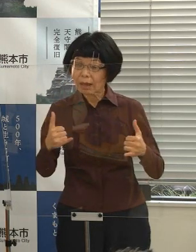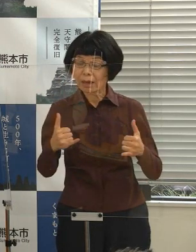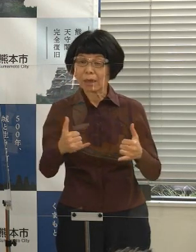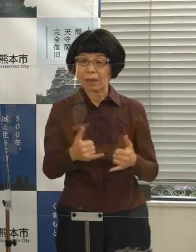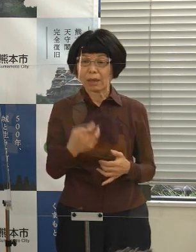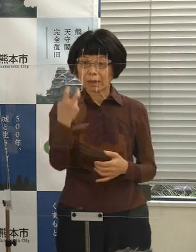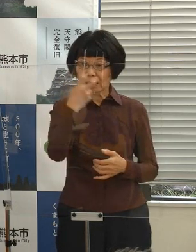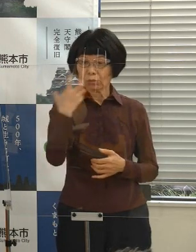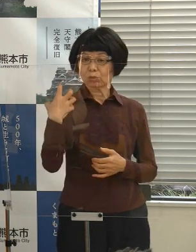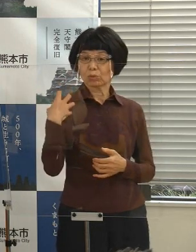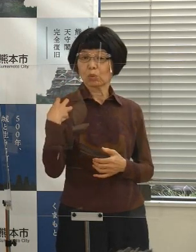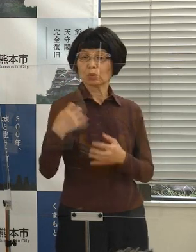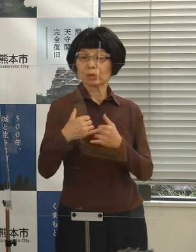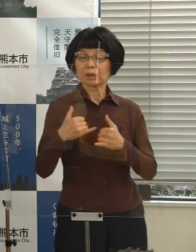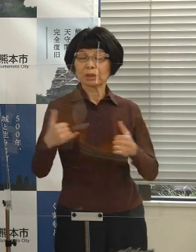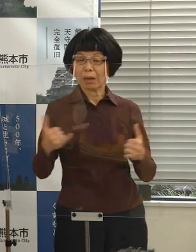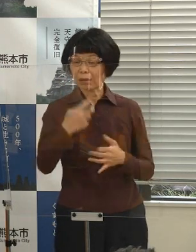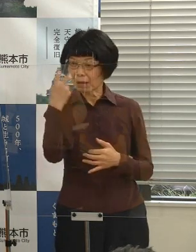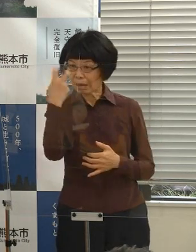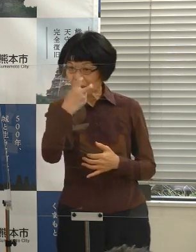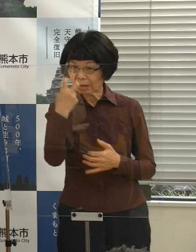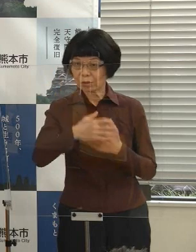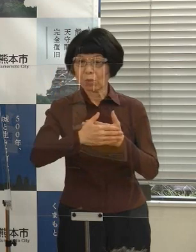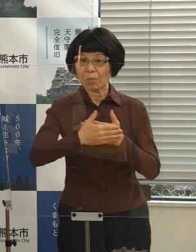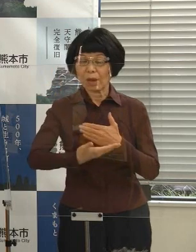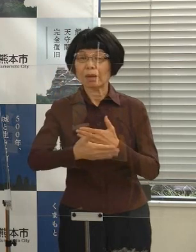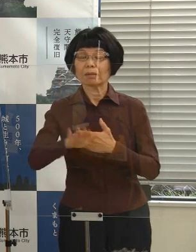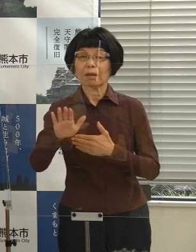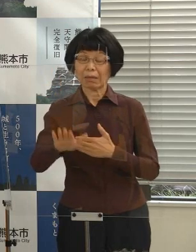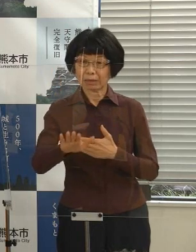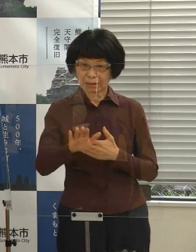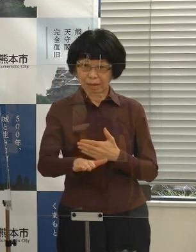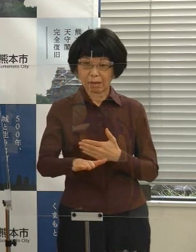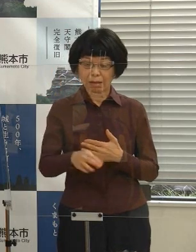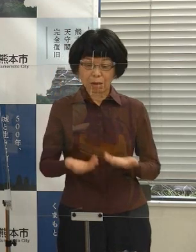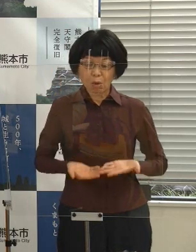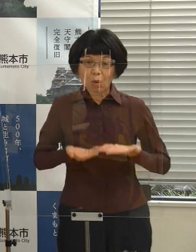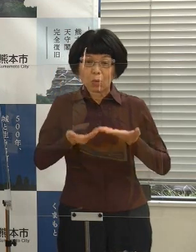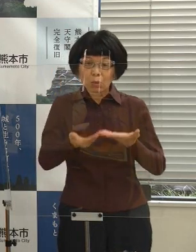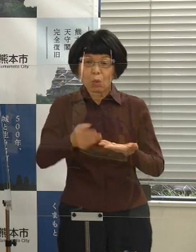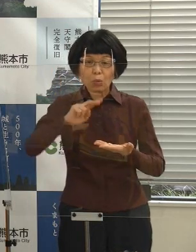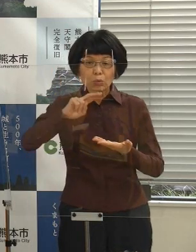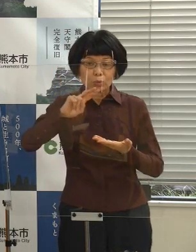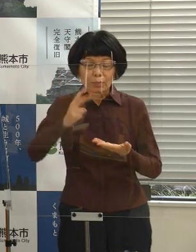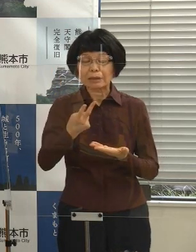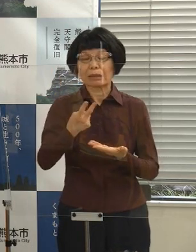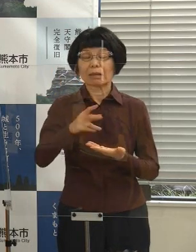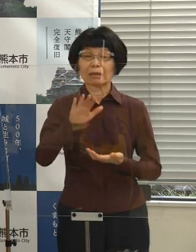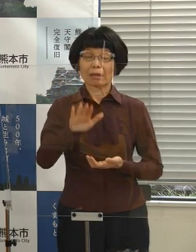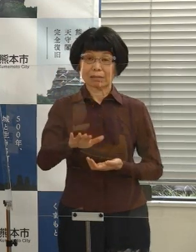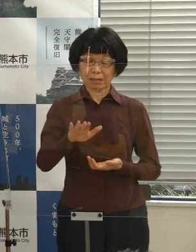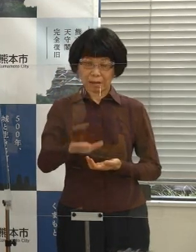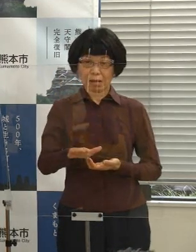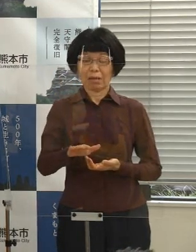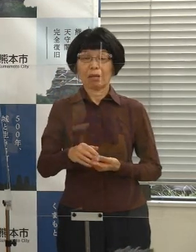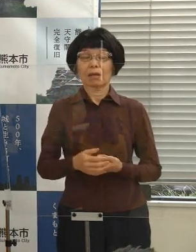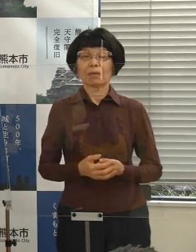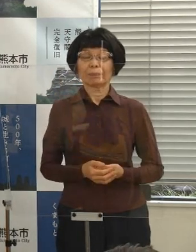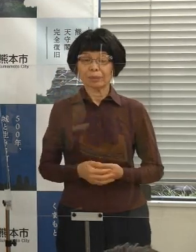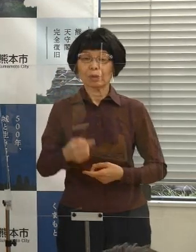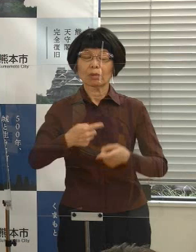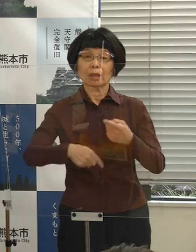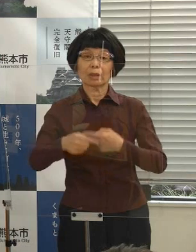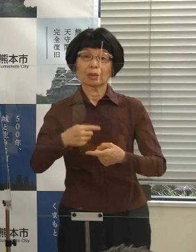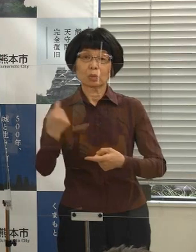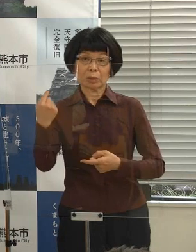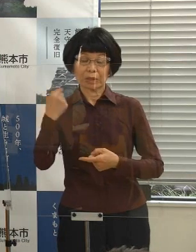った確認を怠っていたというようなことで、交付ミス等々が起きてしまったというようなことを聞いておりますので、